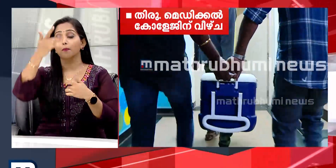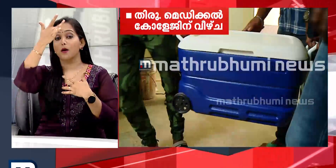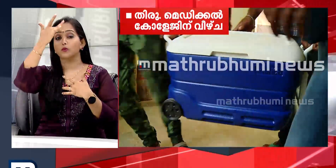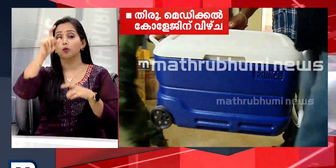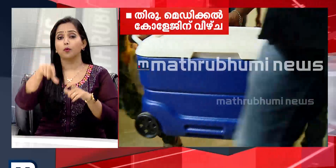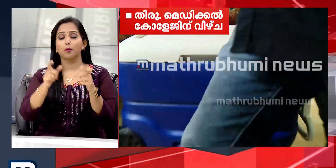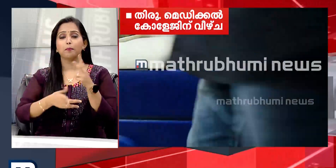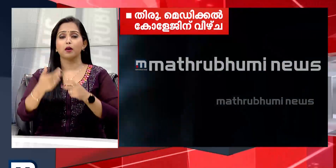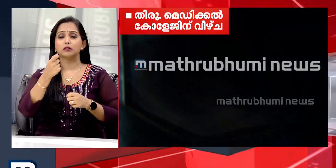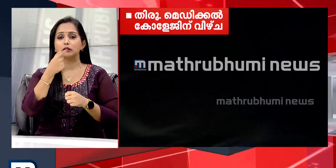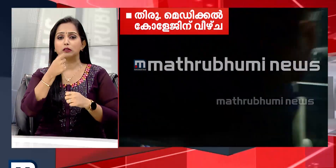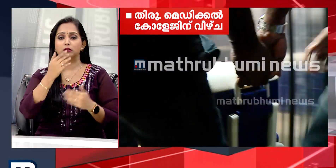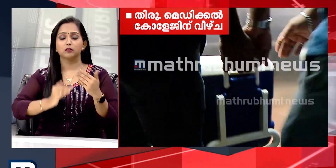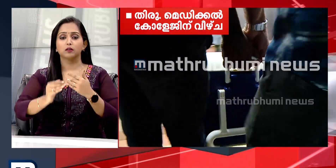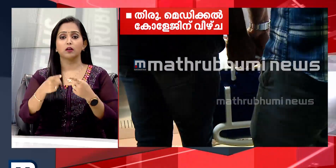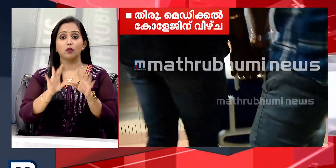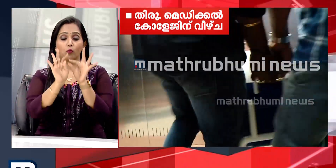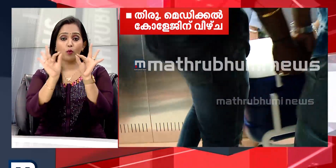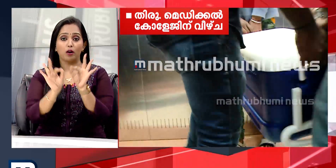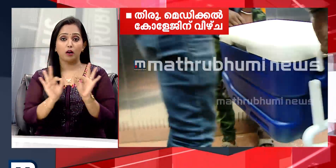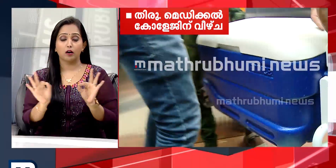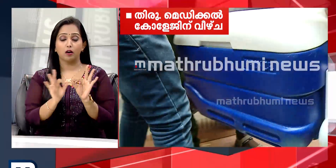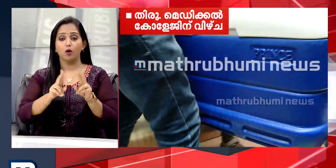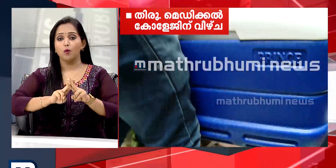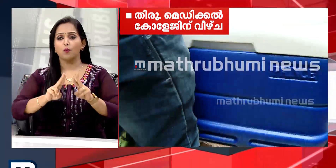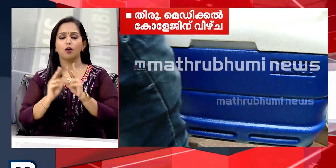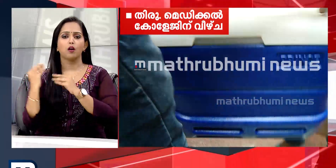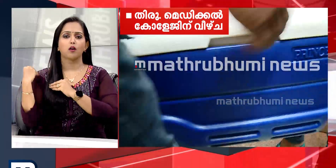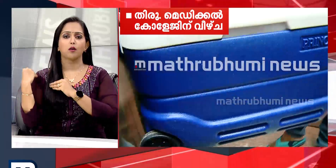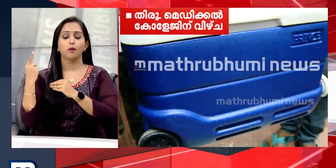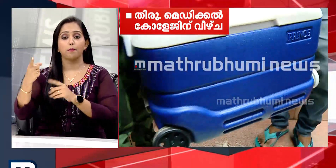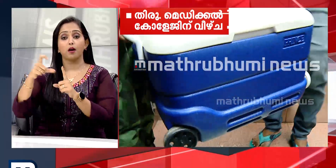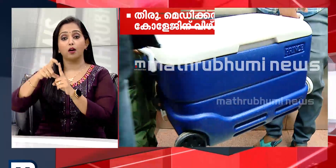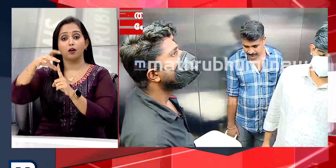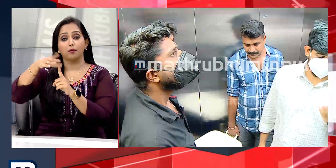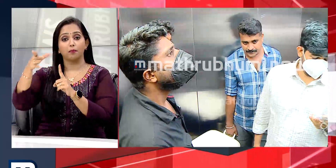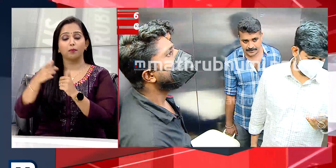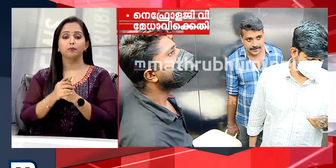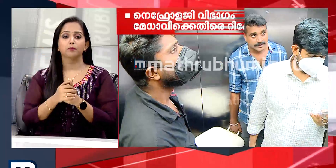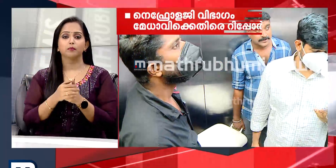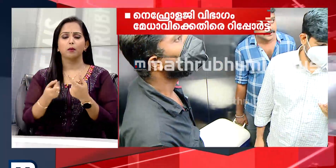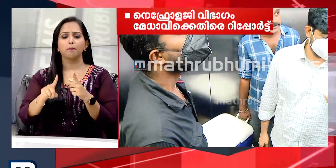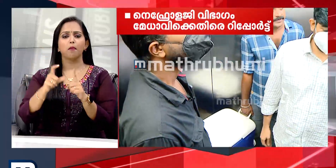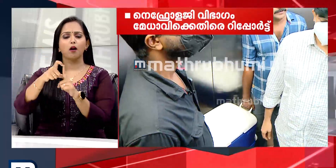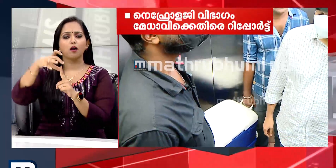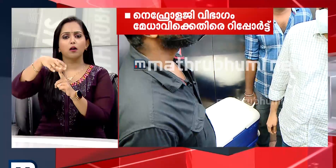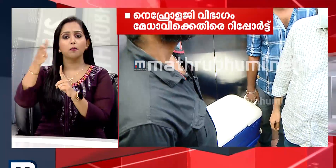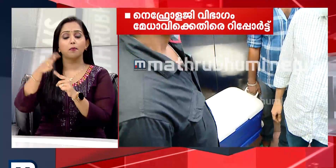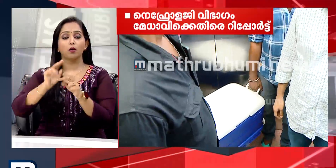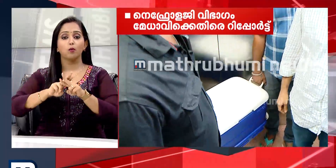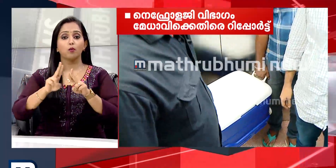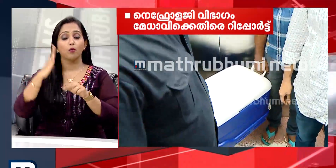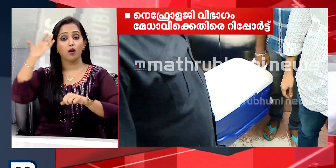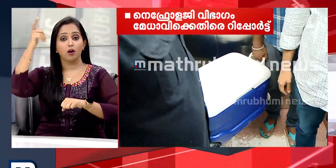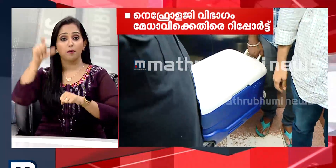പ്രശ്നമല്ല. ശസ്ത്രക്രിയയ്ക്കായി തയ്യാറെടുപ്പുകൾ നടത്തേണ്ടതിൻ്റെ പൂർണ്ണ ചുമതല നെഫ്രോളജി വിഭാഗത്തിനാണ്. എന്നാൽ നെഫ്രോളജി വകുപ്പ് മേധാവി